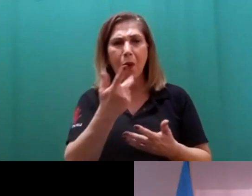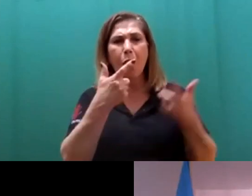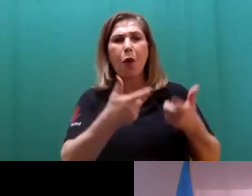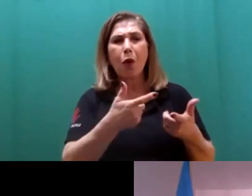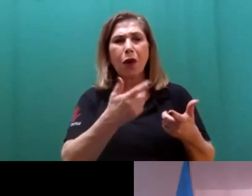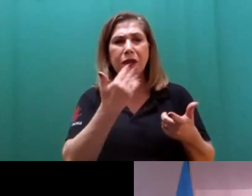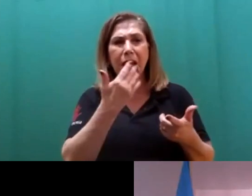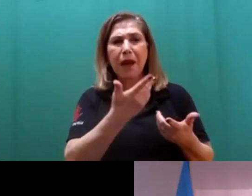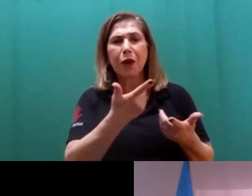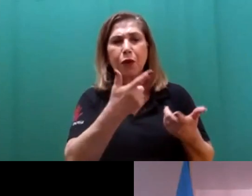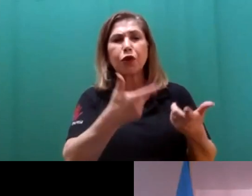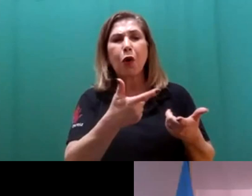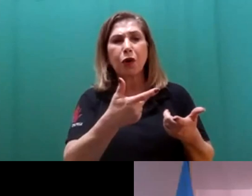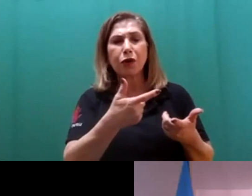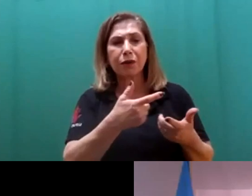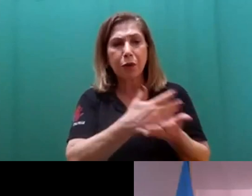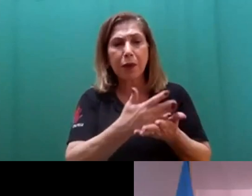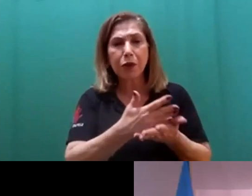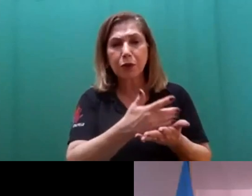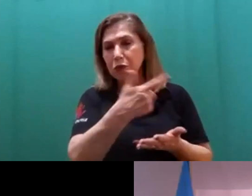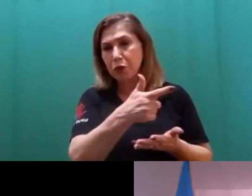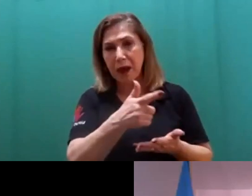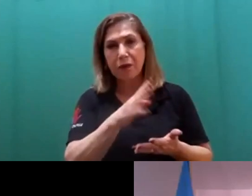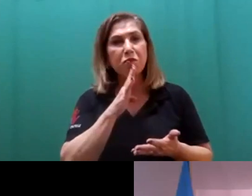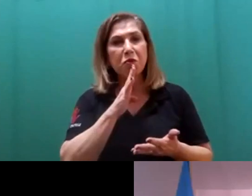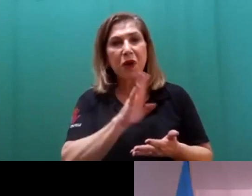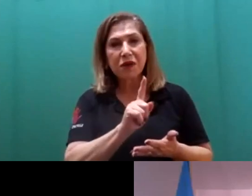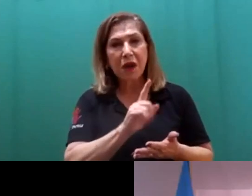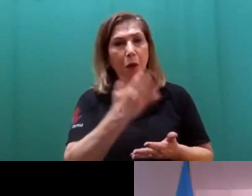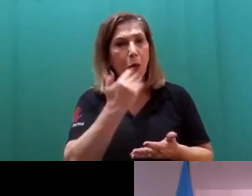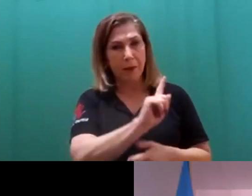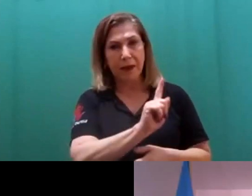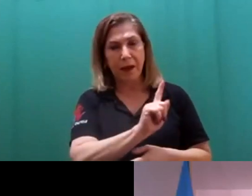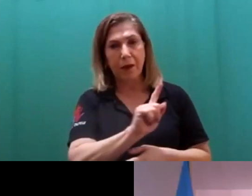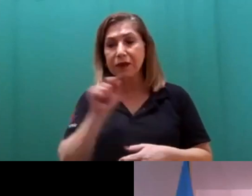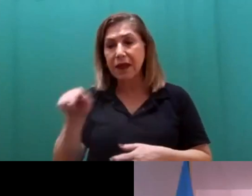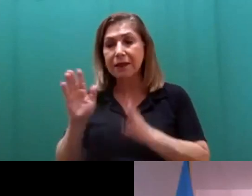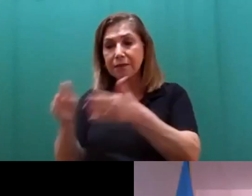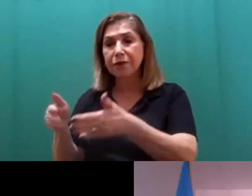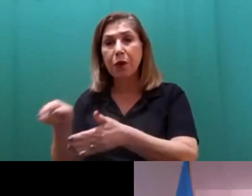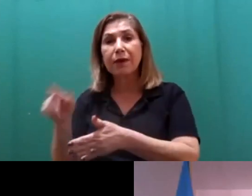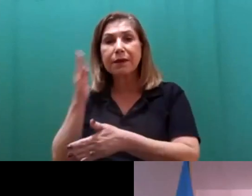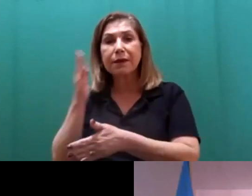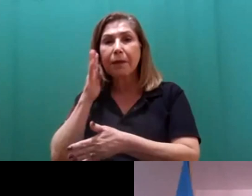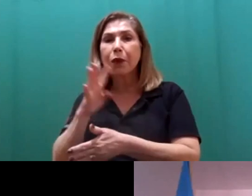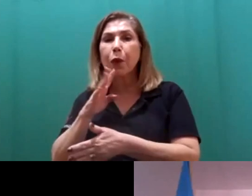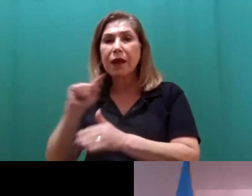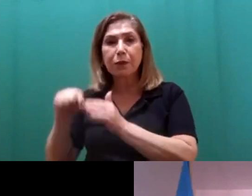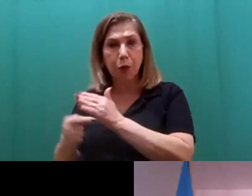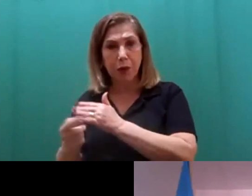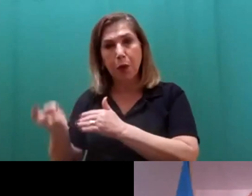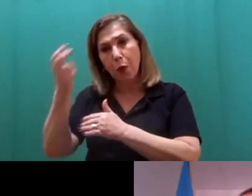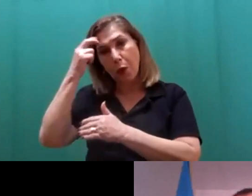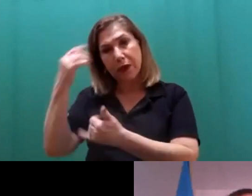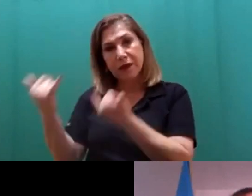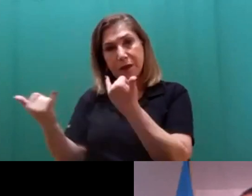anônimos? Alimentos que não sabemos como se produziram, de onde vêm, etc. Temos que fazer uma cultura da